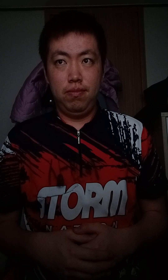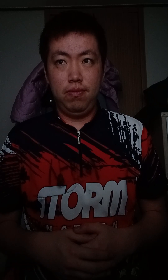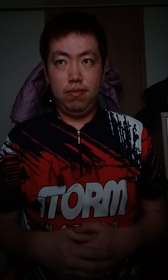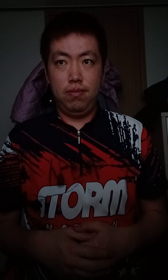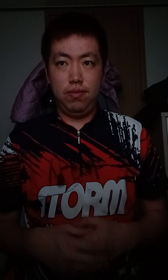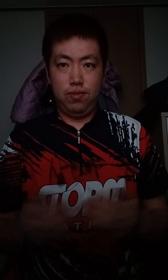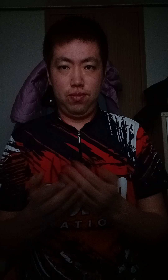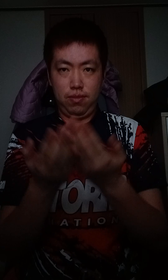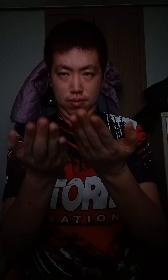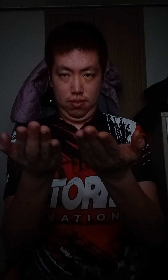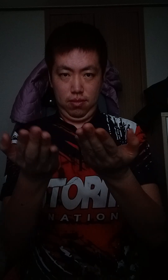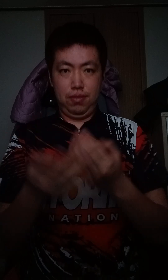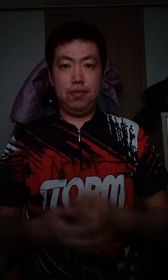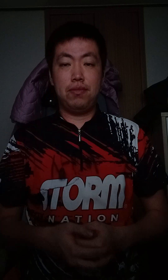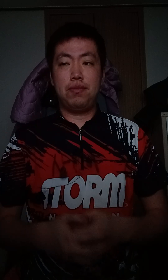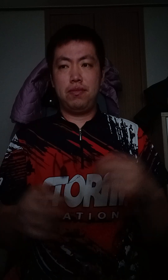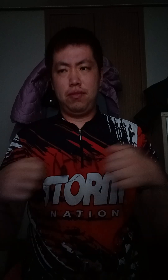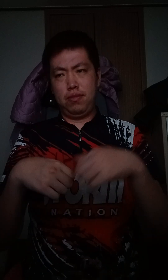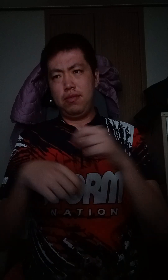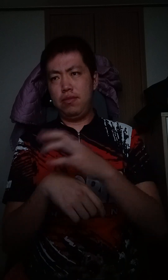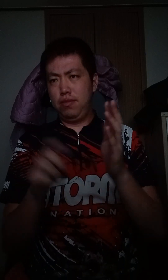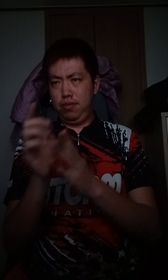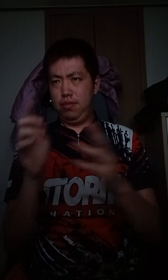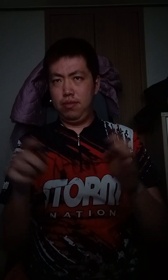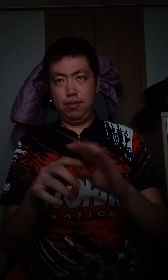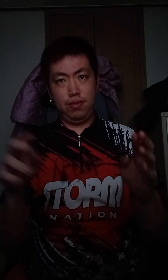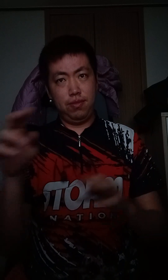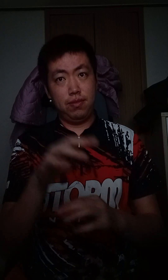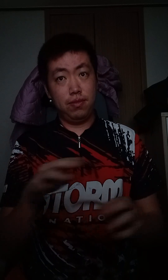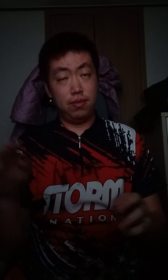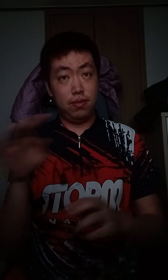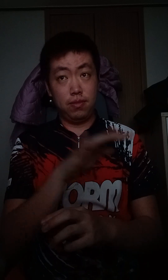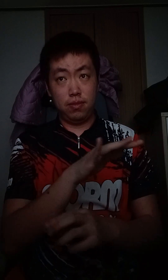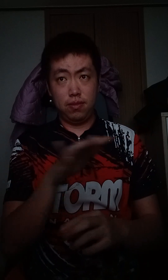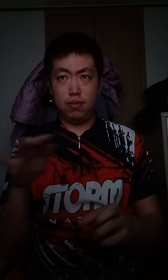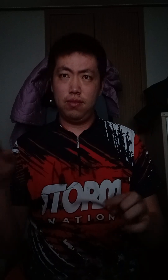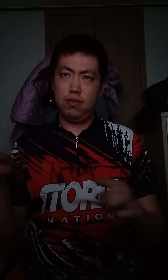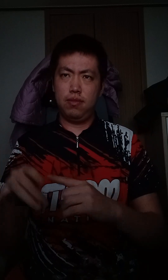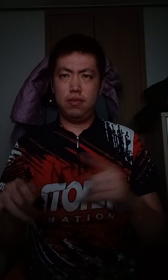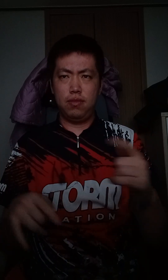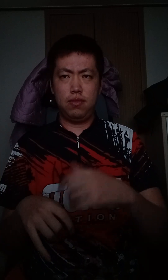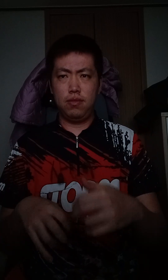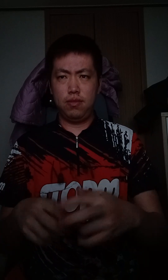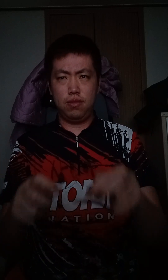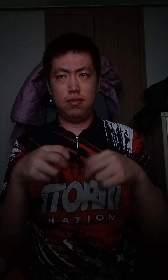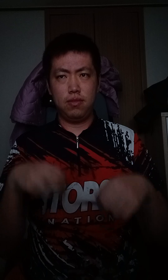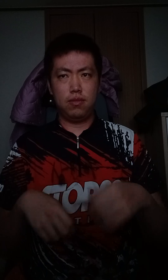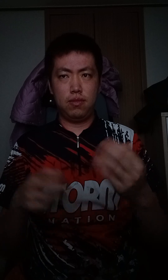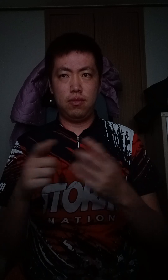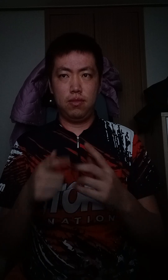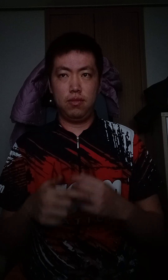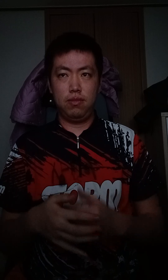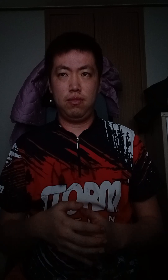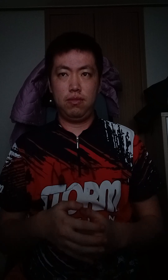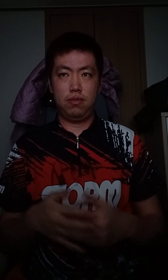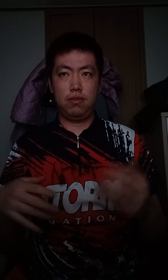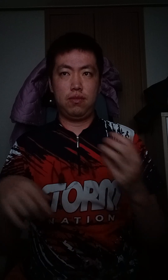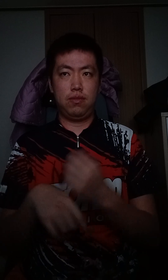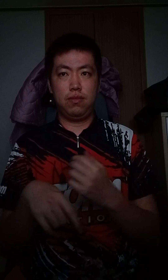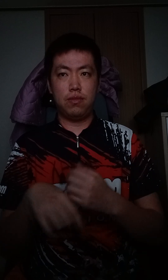사건 사고입니다. 소방대원들이 깨진 버스 앞유리를 통해 누군가 꺼내 구조합니다. 다치지 않도록